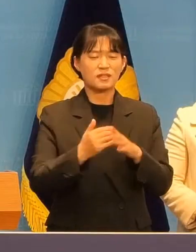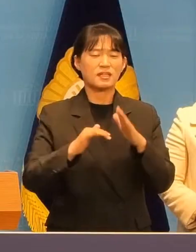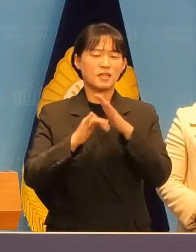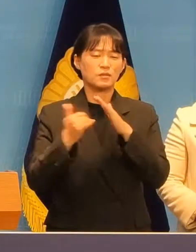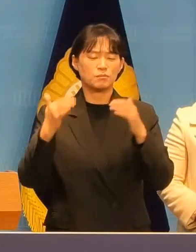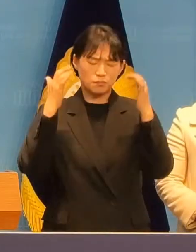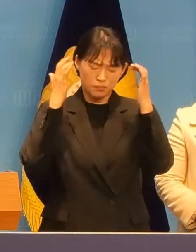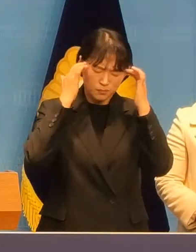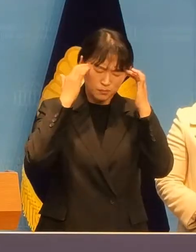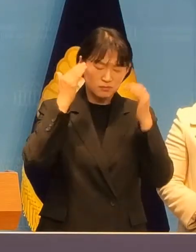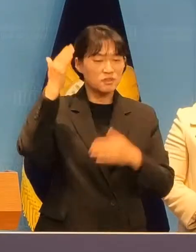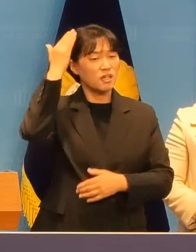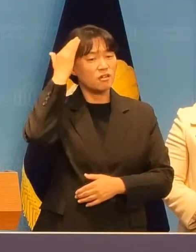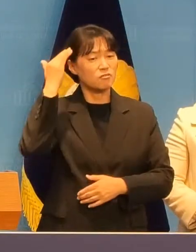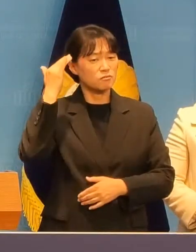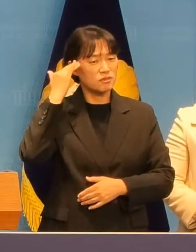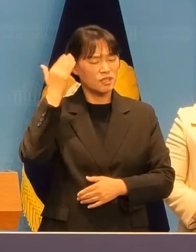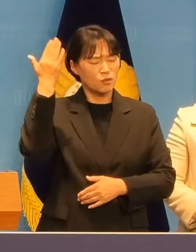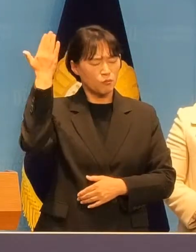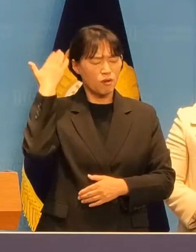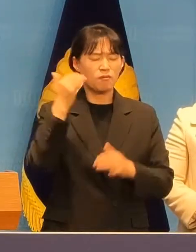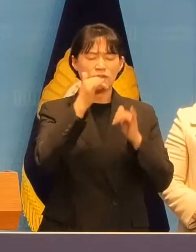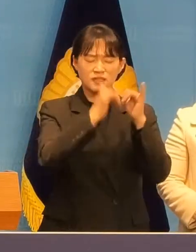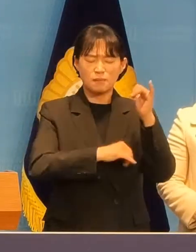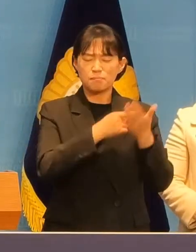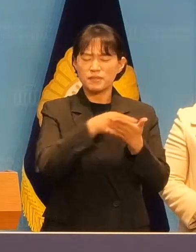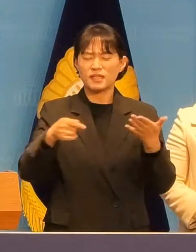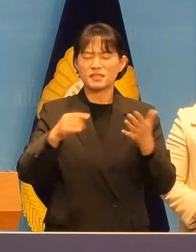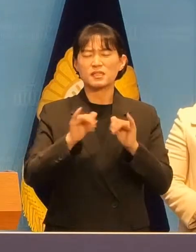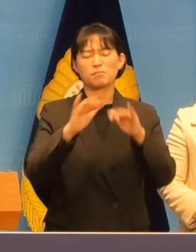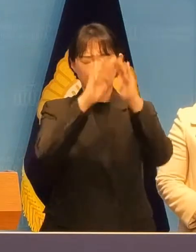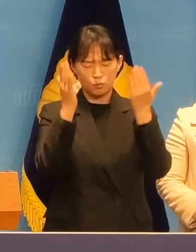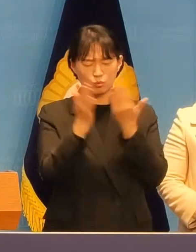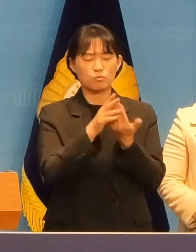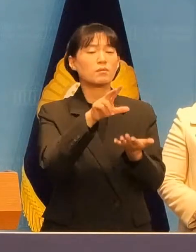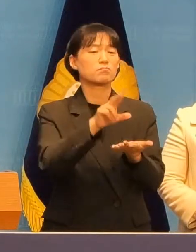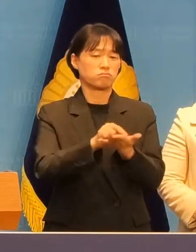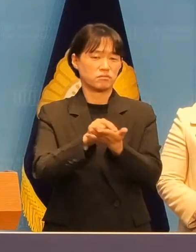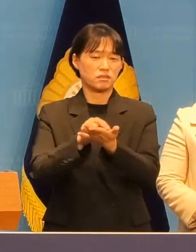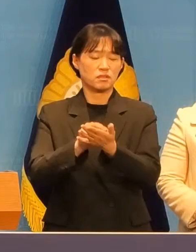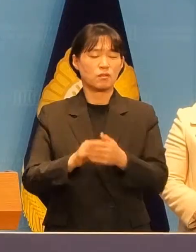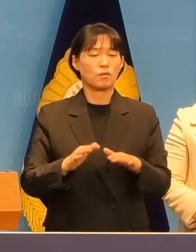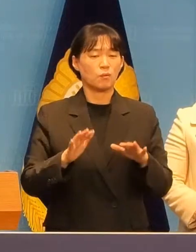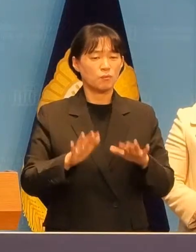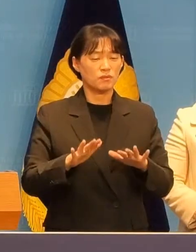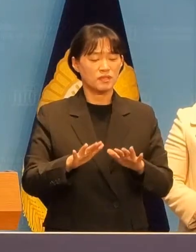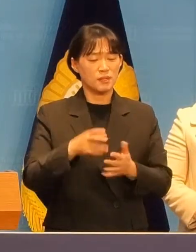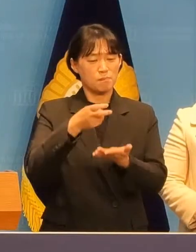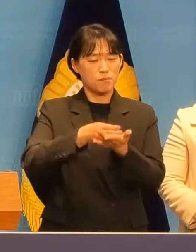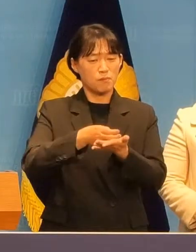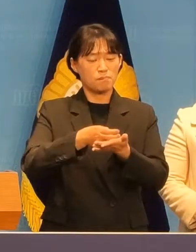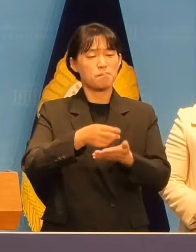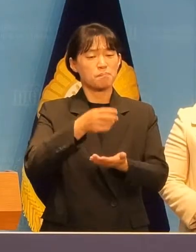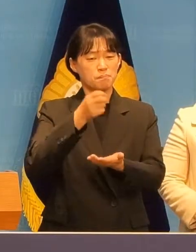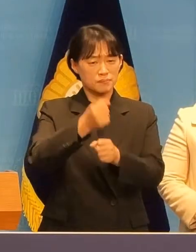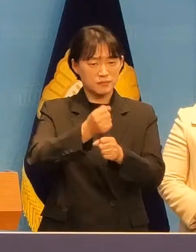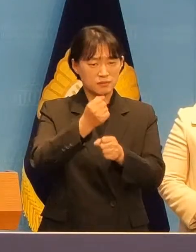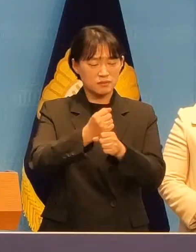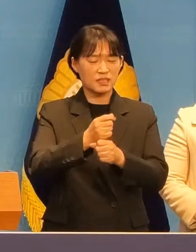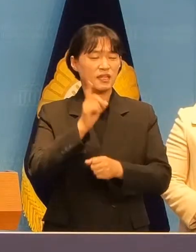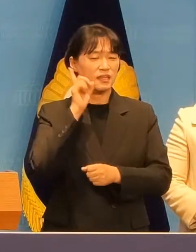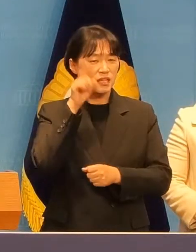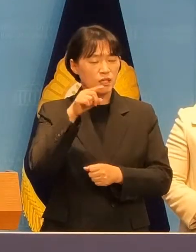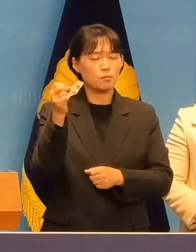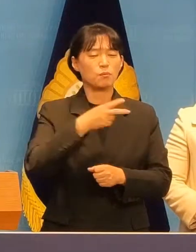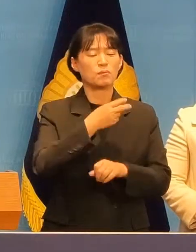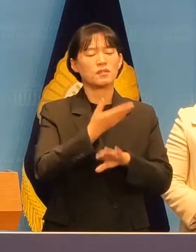고통은 대한민국의 과거사 피해자 모두의 문제입니다. 오늘의 입법이 내일의 또